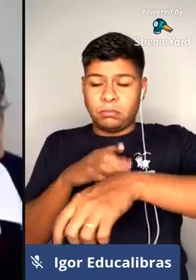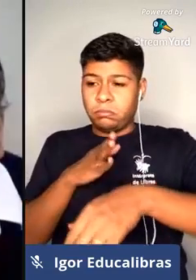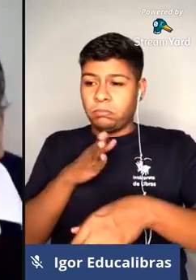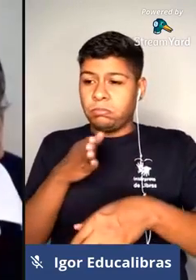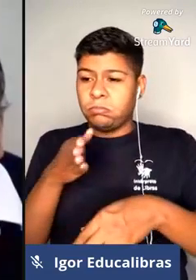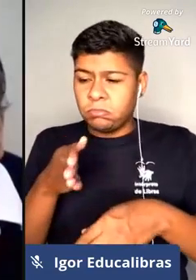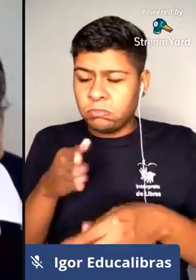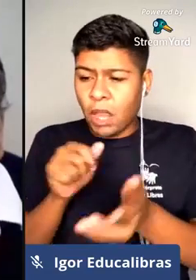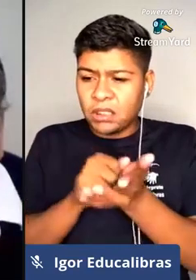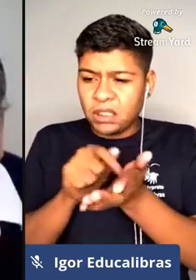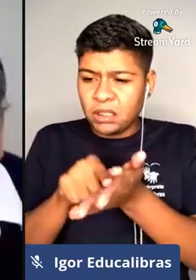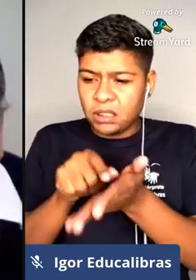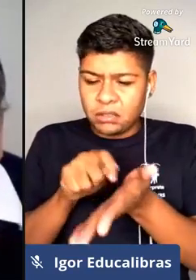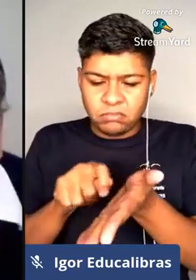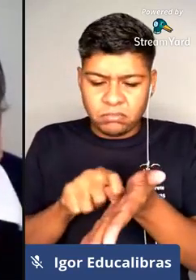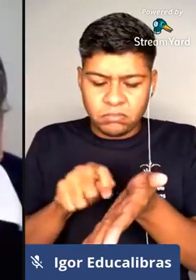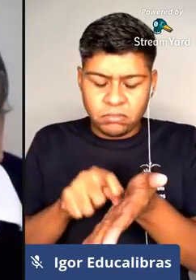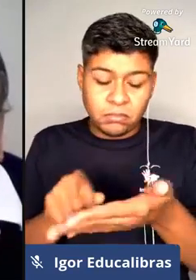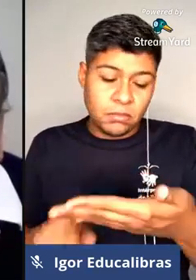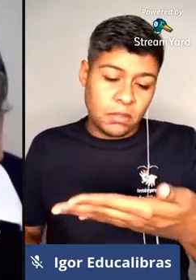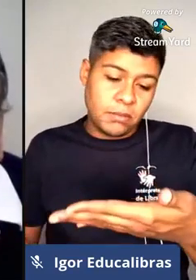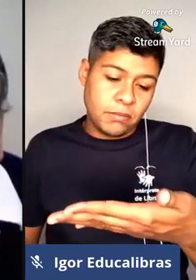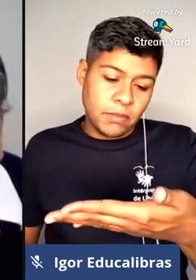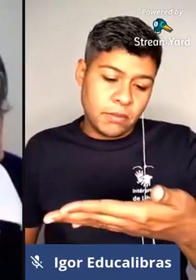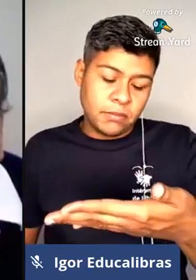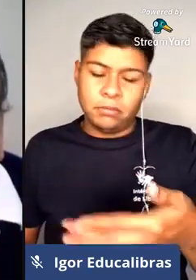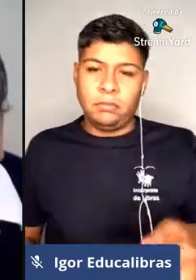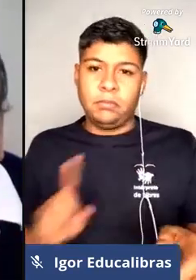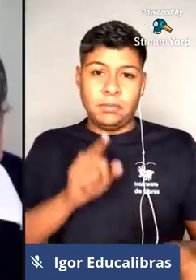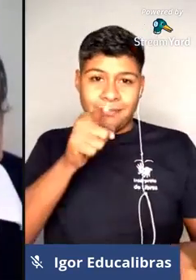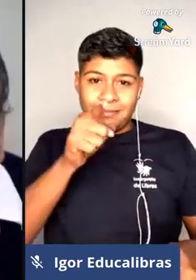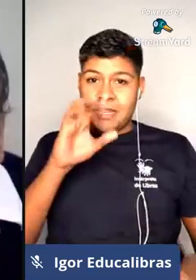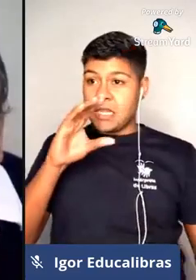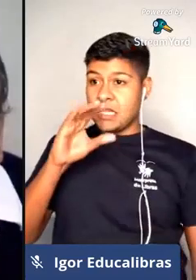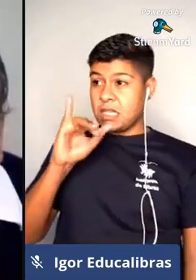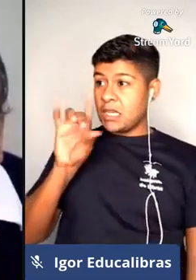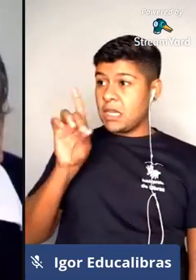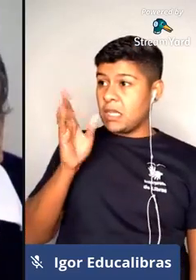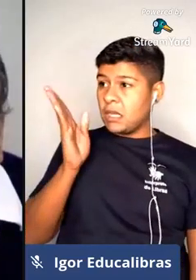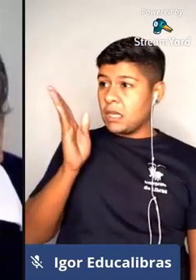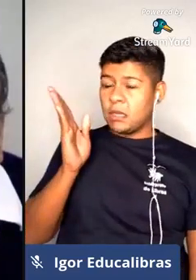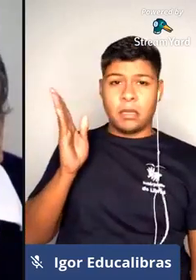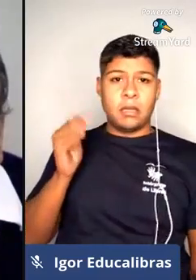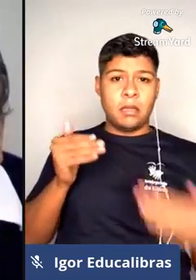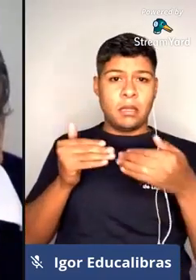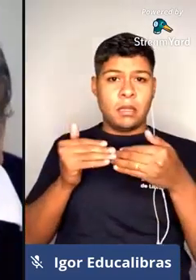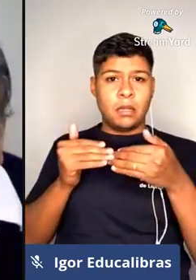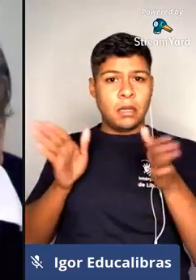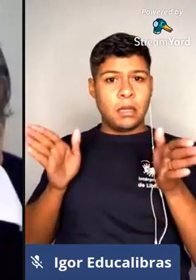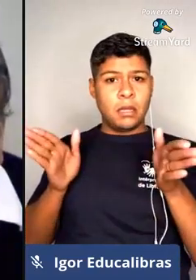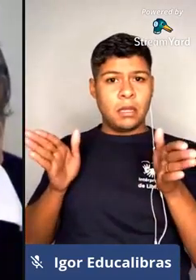atendidos, colocados na agenda. Sua agenda é aberta. Então, eu